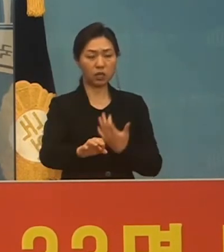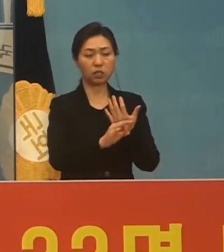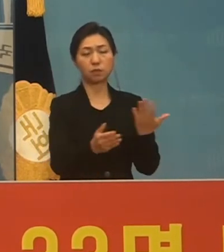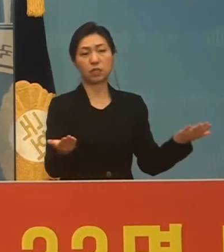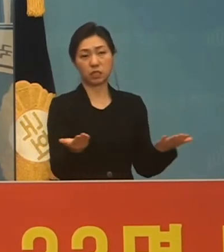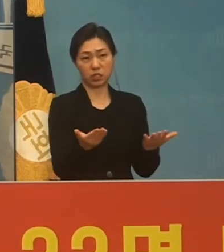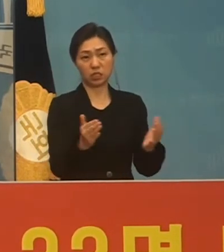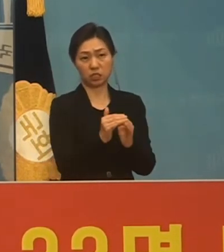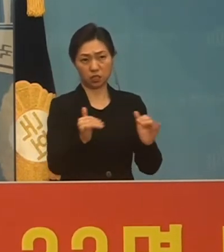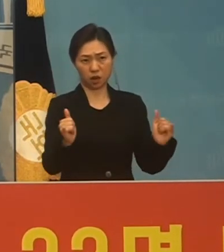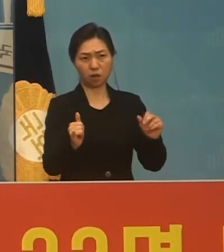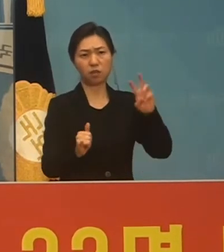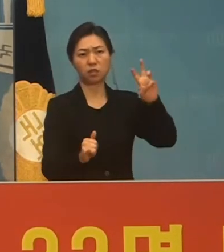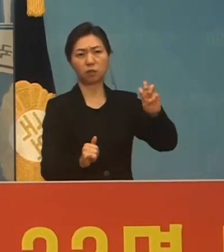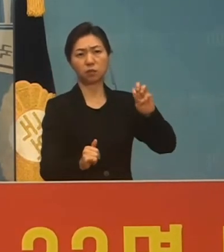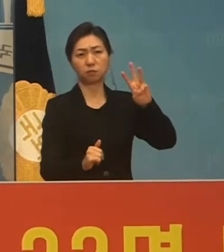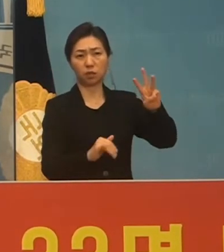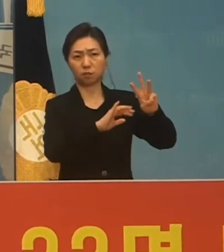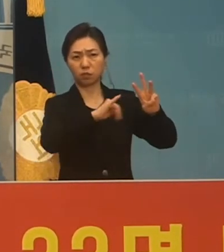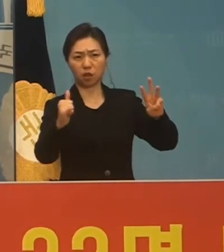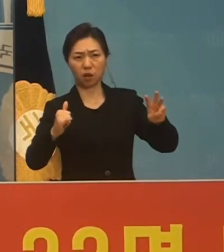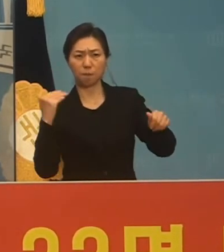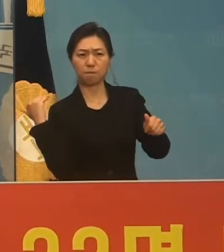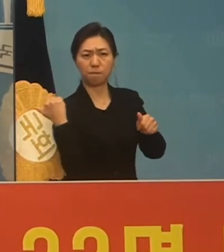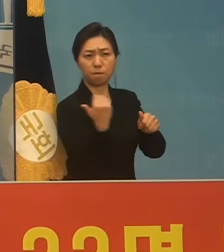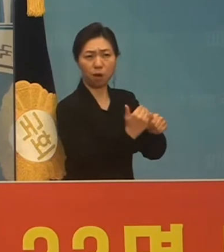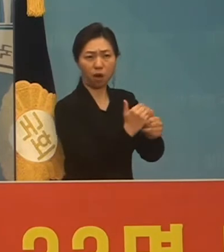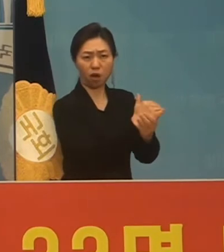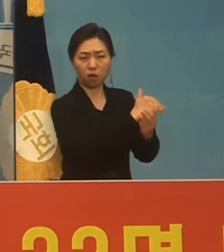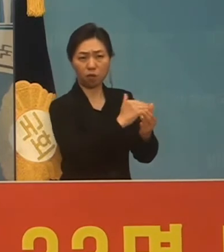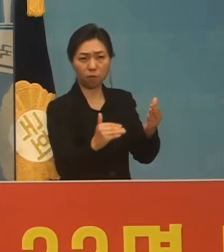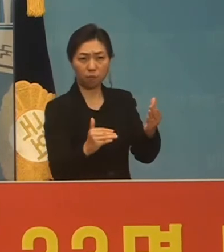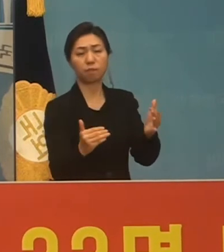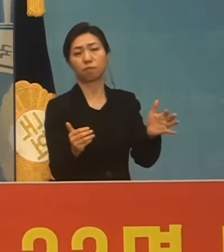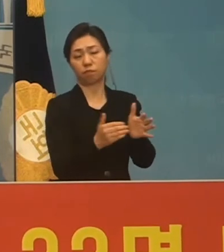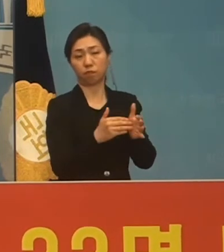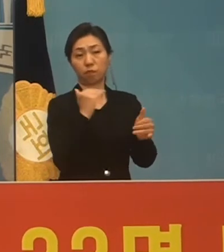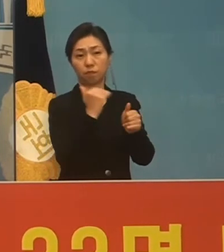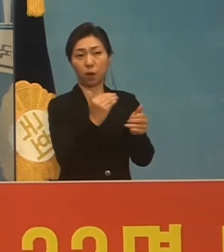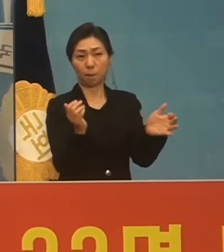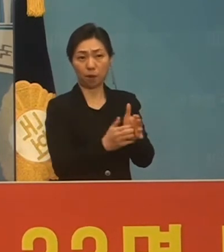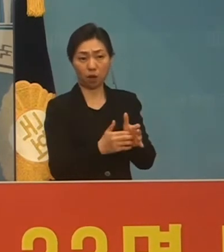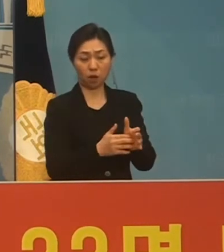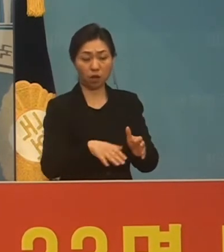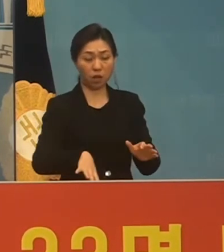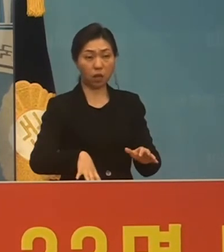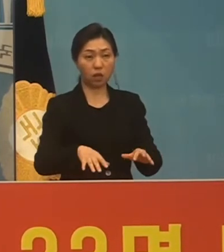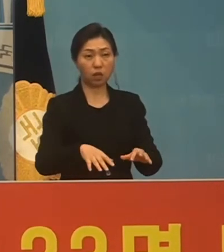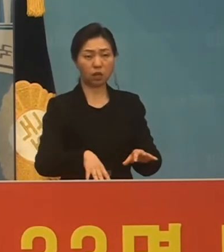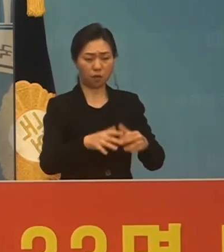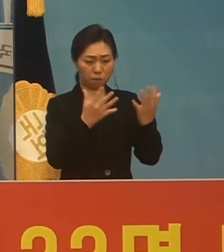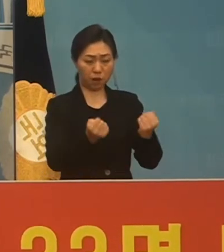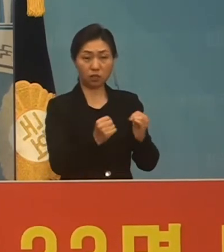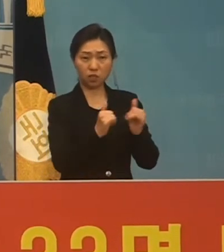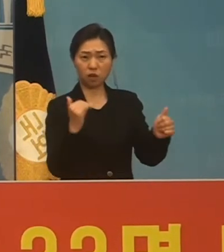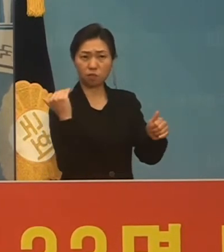33명이 집단 해고가 되었습니다. 남해화학의 집단 해고는 이번이 처음이